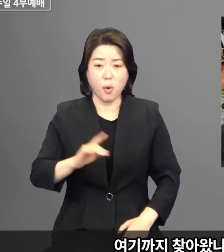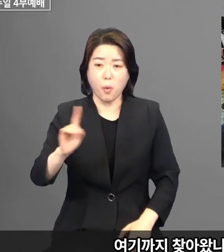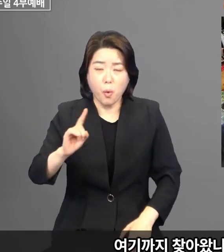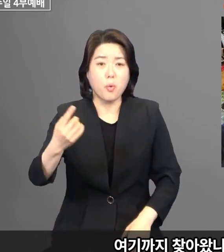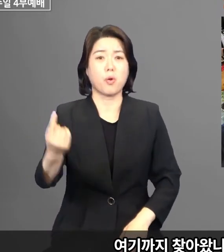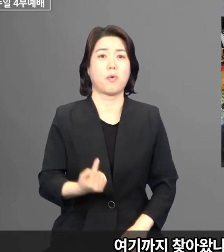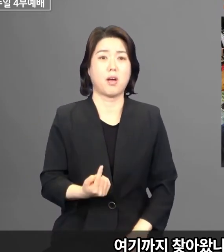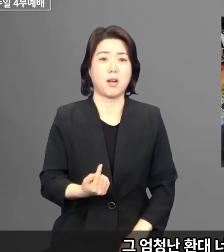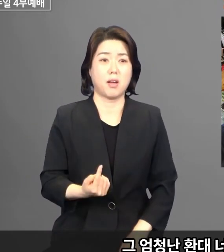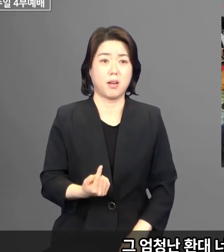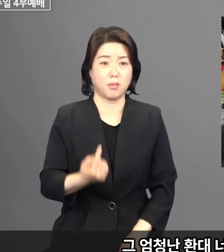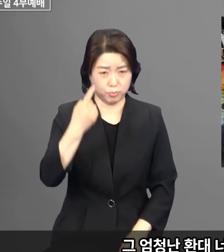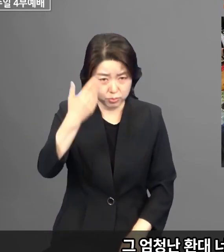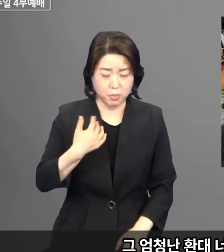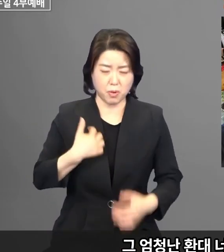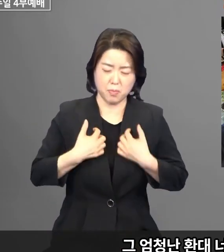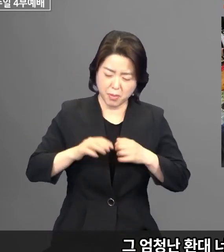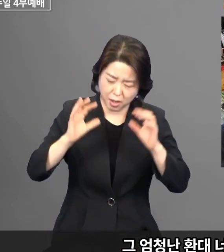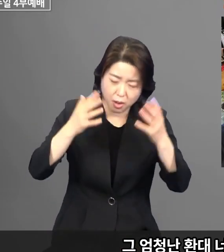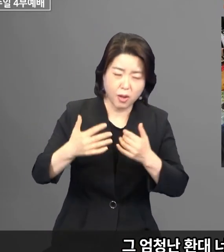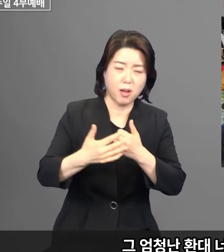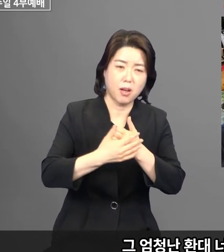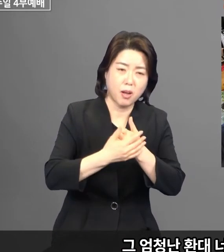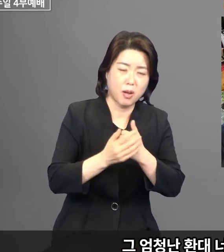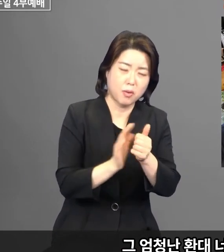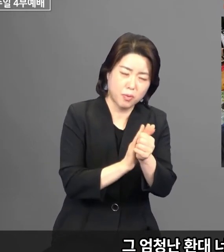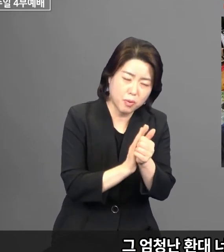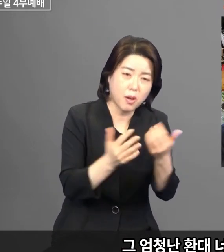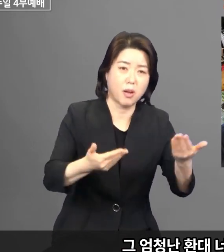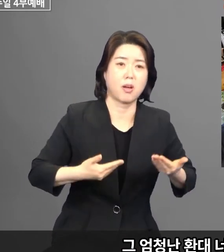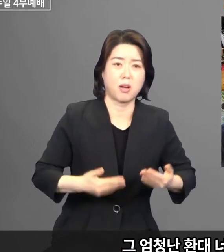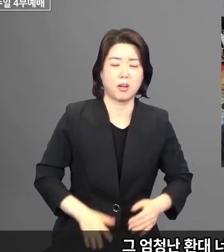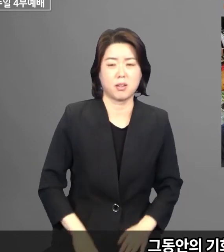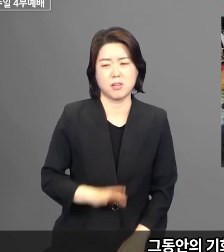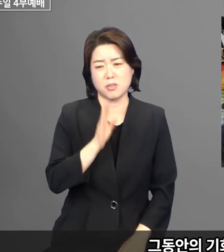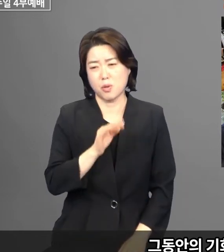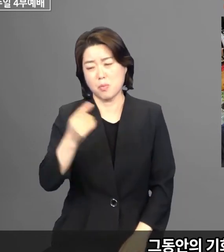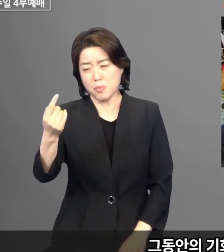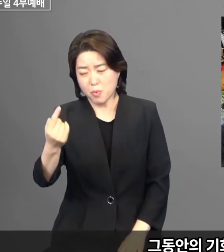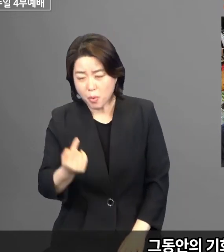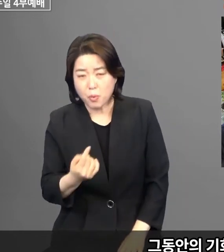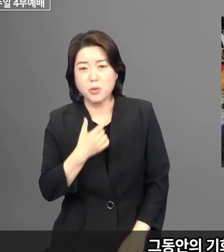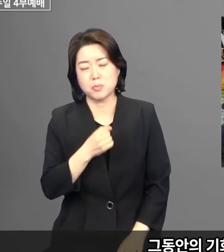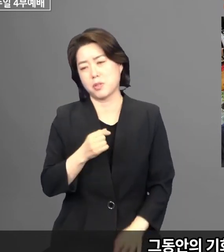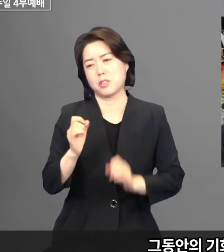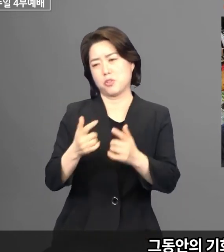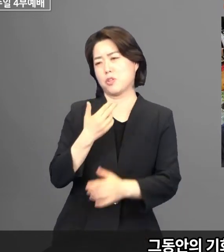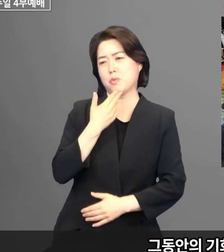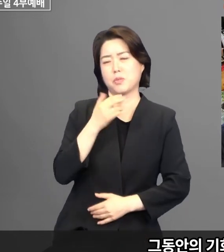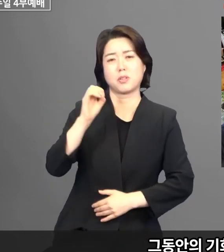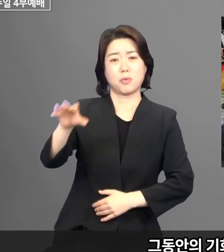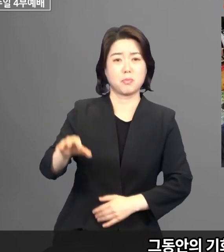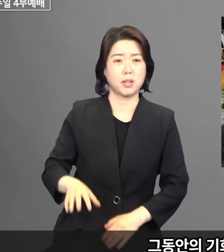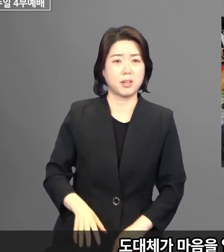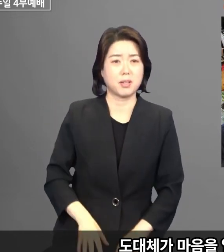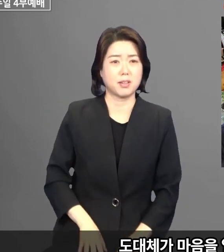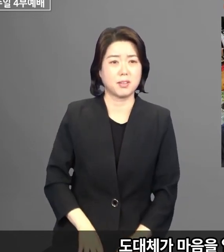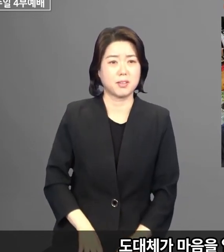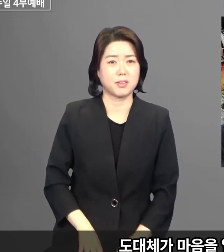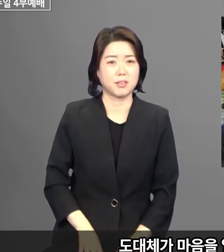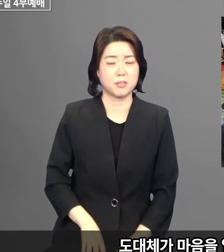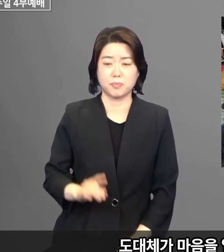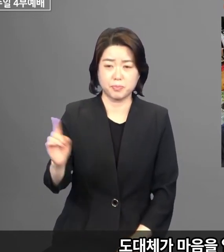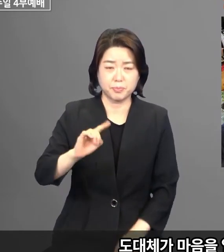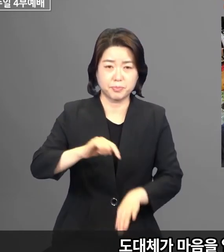찾아왔냐라는 이야기입니다. 그 엄청난 환대, 너무 오고 싶었는데 그동안에 기회가 없었다고,